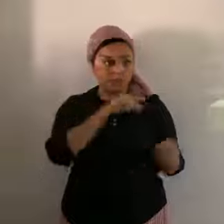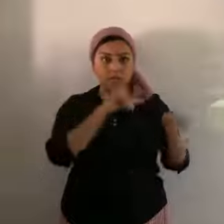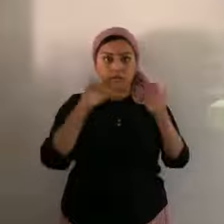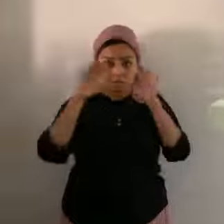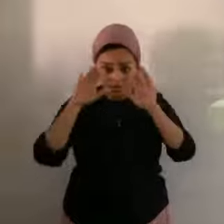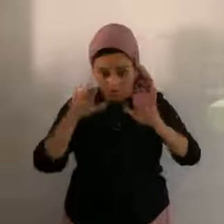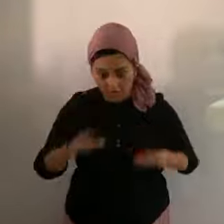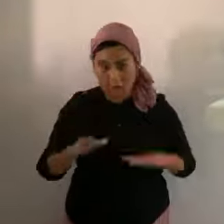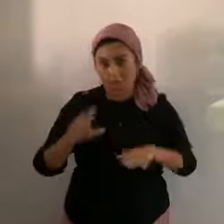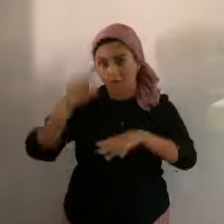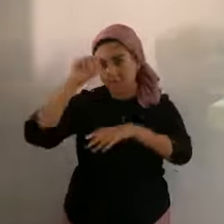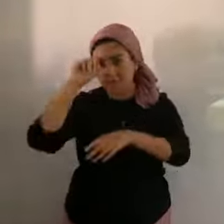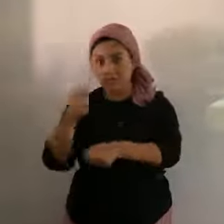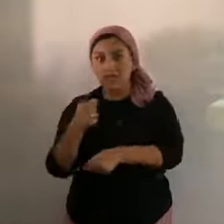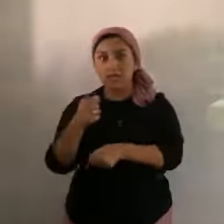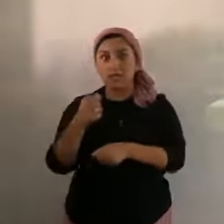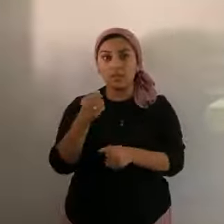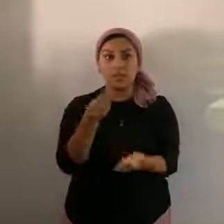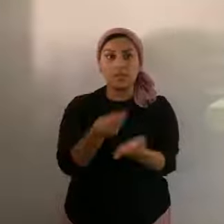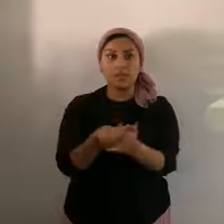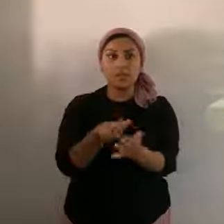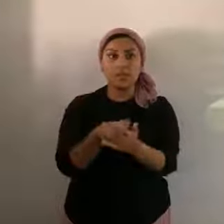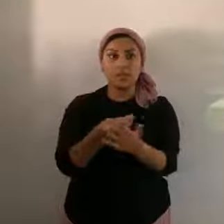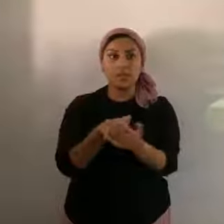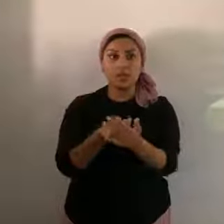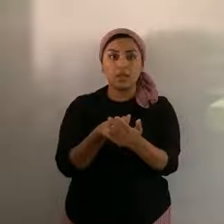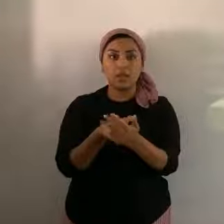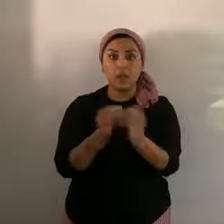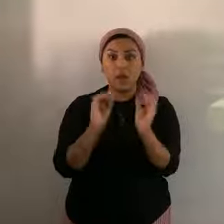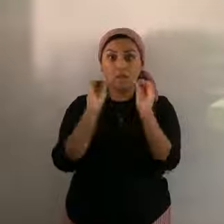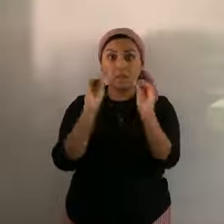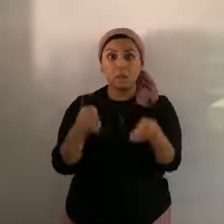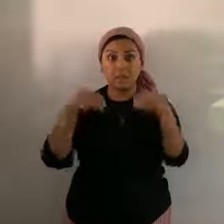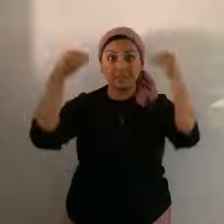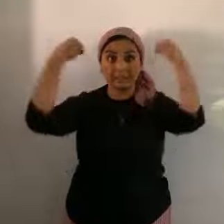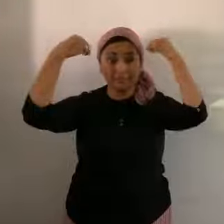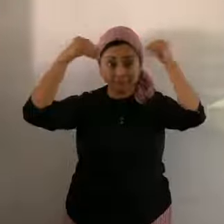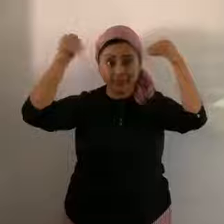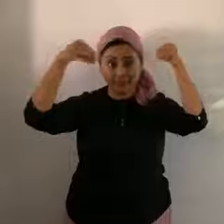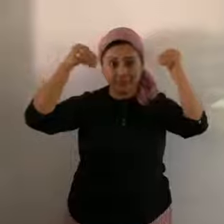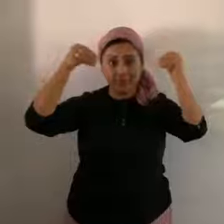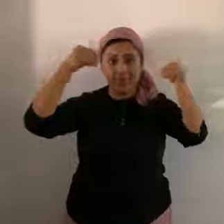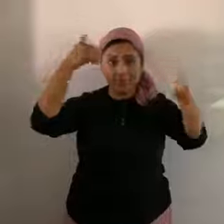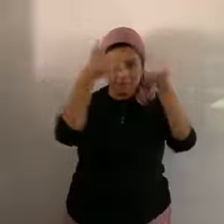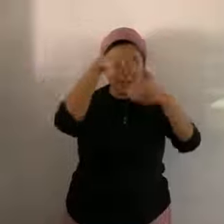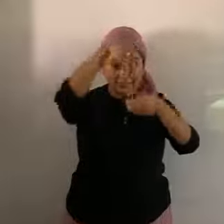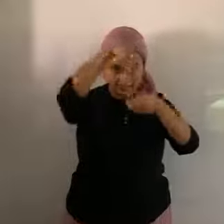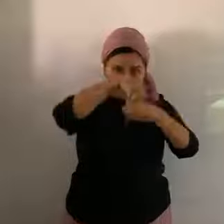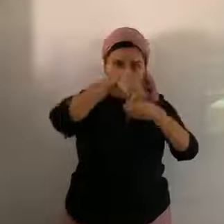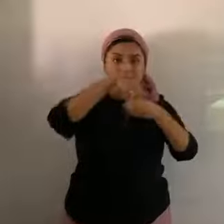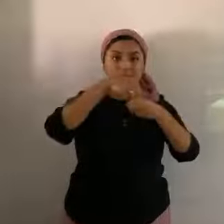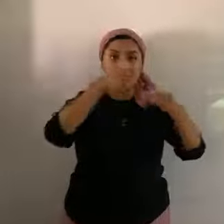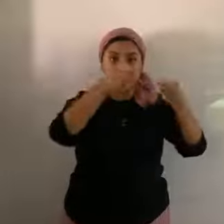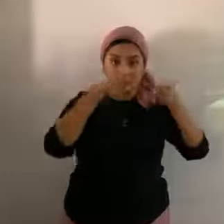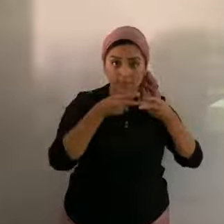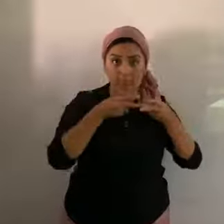con el dinero? ¿Acaso no estaban haciendo idolatría con poner el mercado, un mercado en el patio del